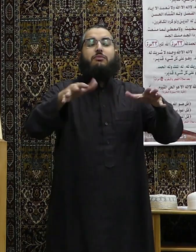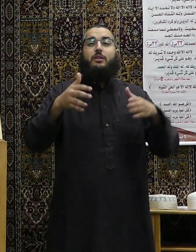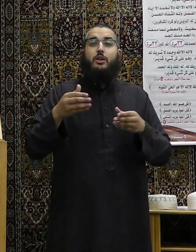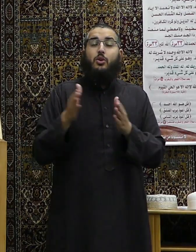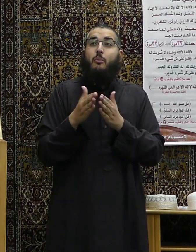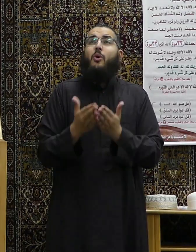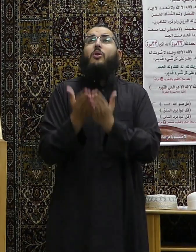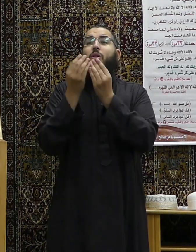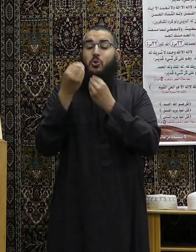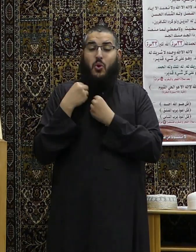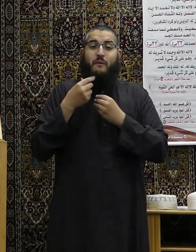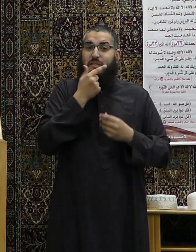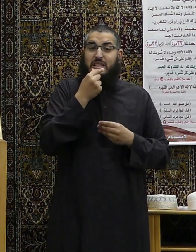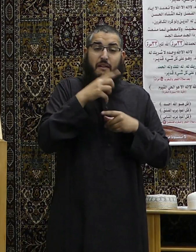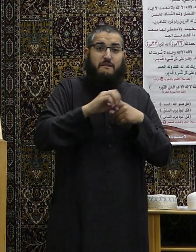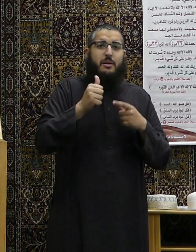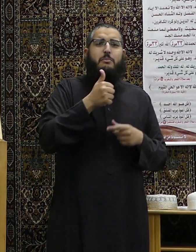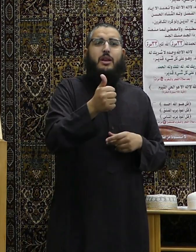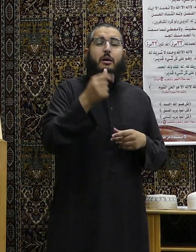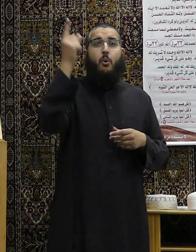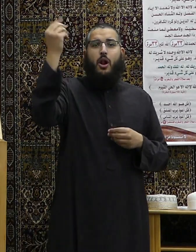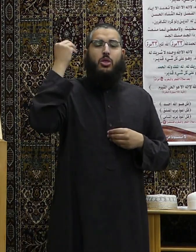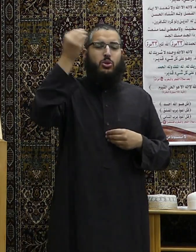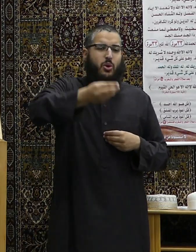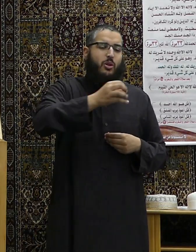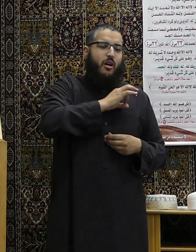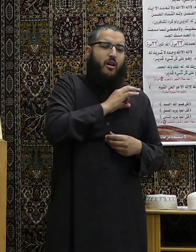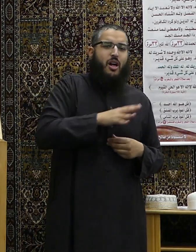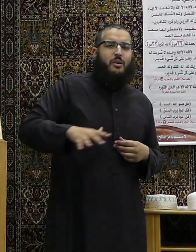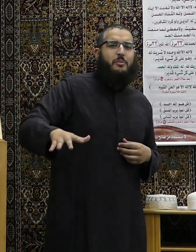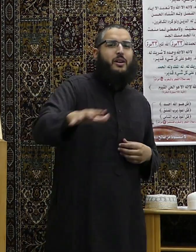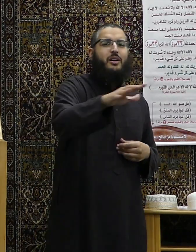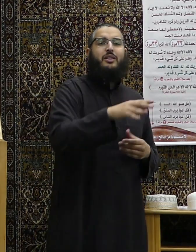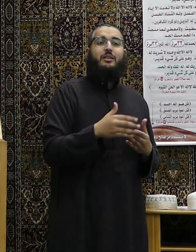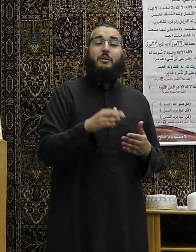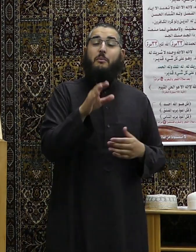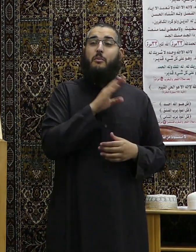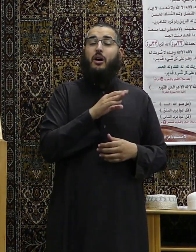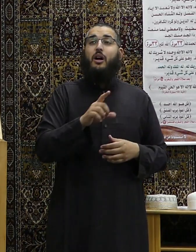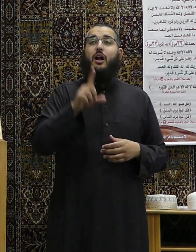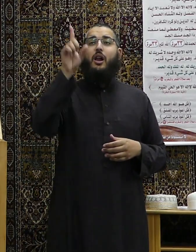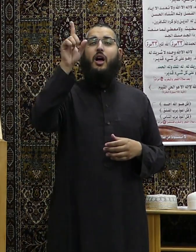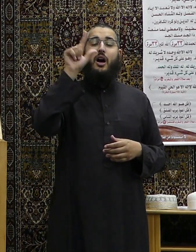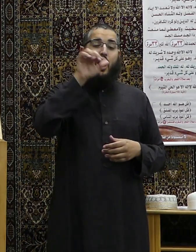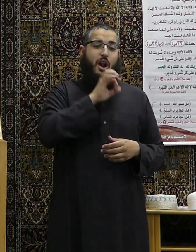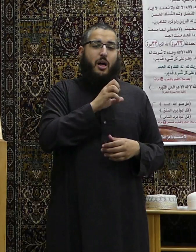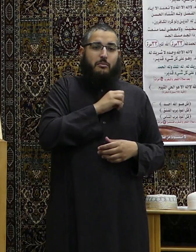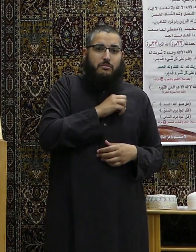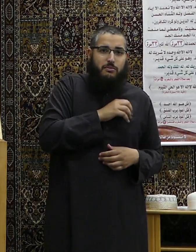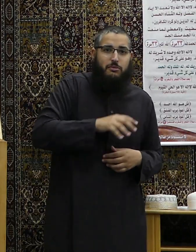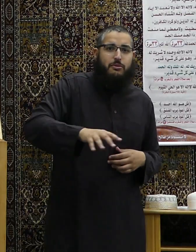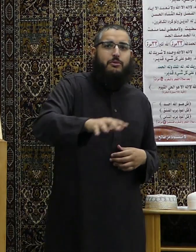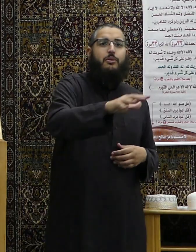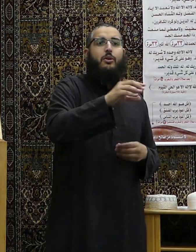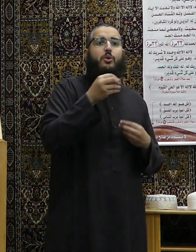et exposez-vous au souffle de miséricorde de votre Seigneur, car Allah a des souffles de miséricorde